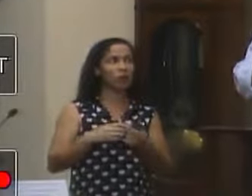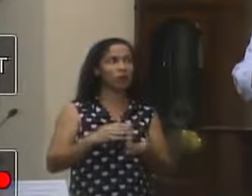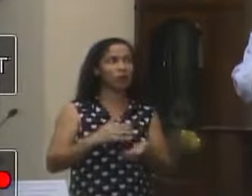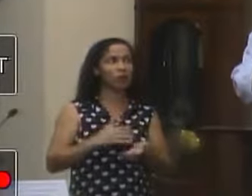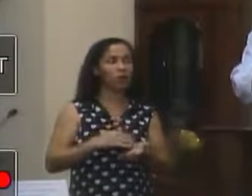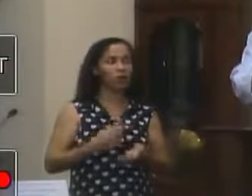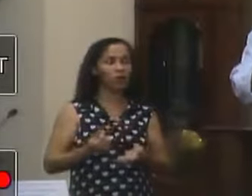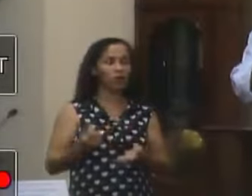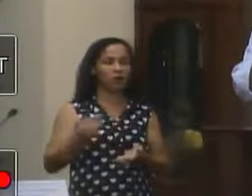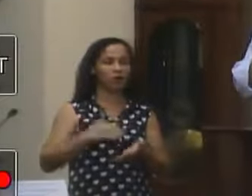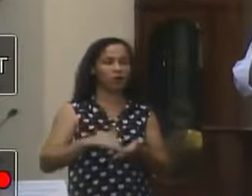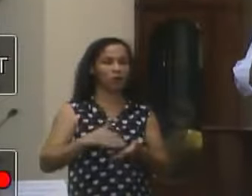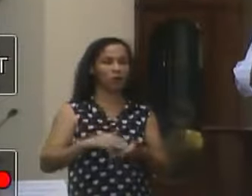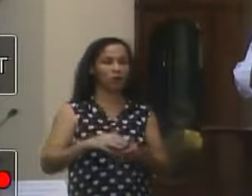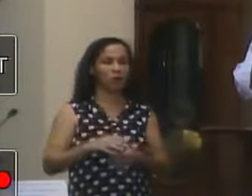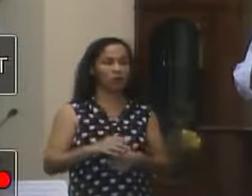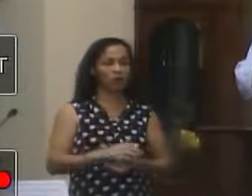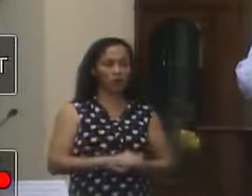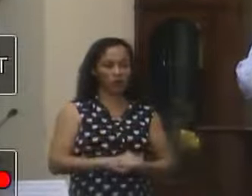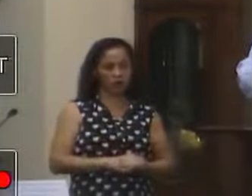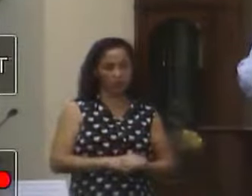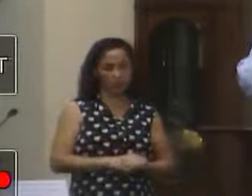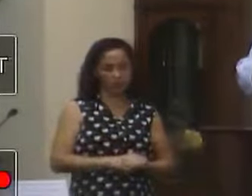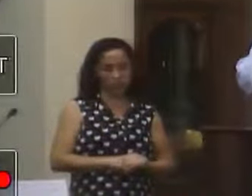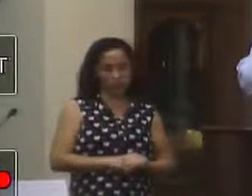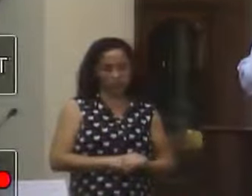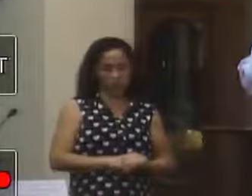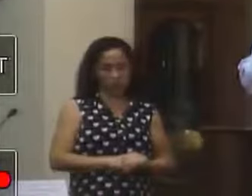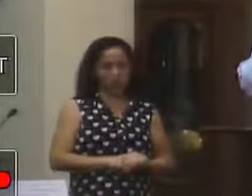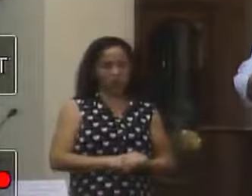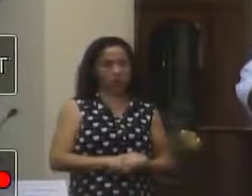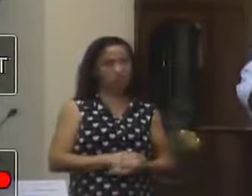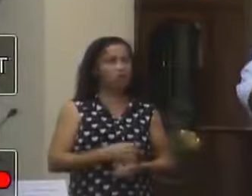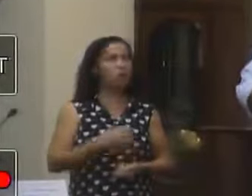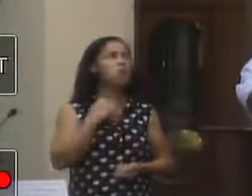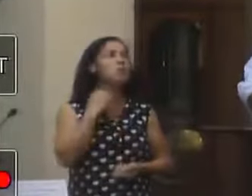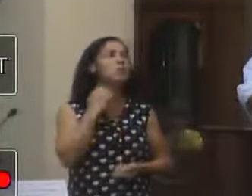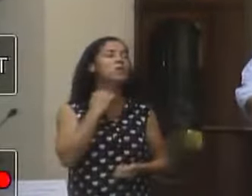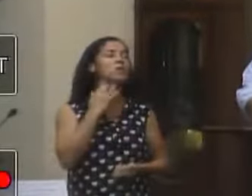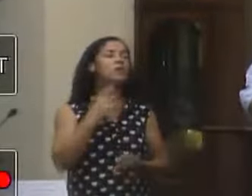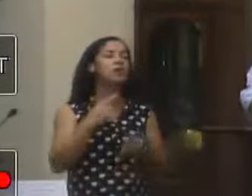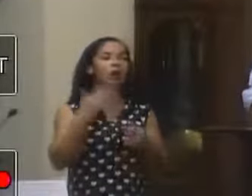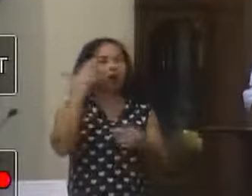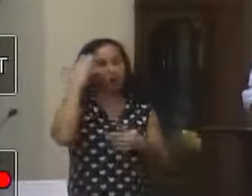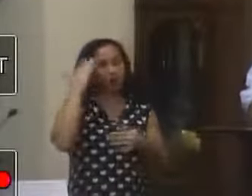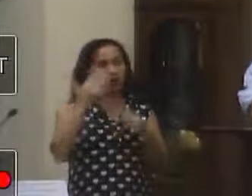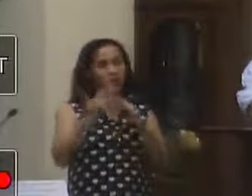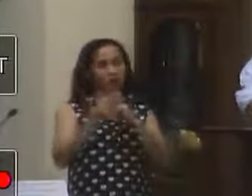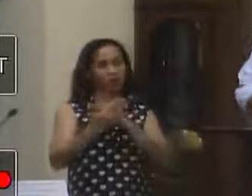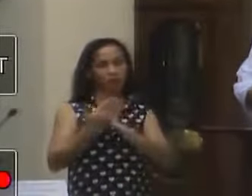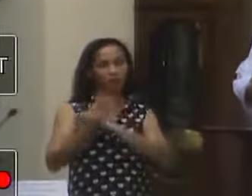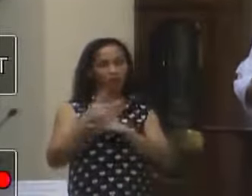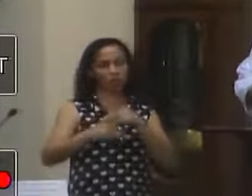do Ambiente. Então, a gente espera que isso realmente venha trazer um benefício muito, muito importante para o povo de Valença.